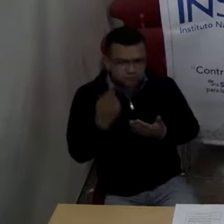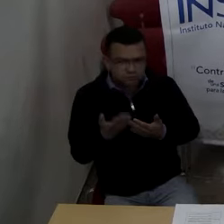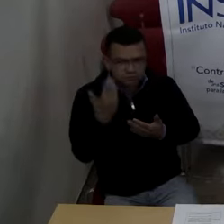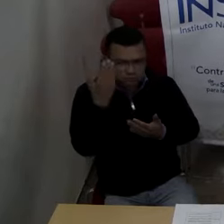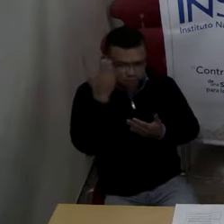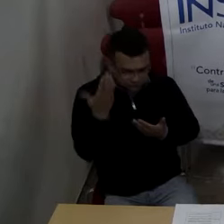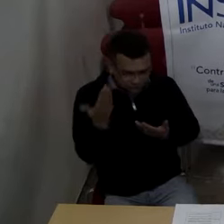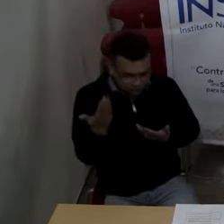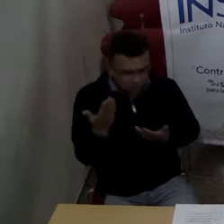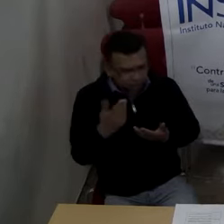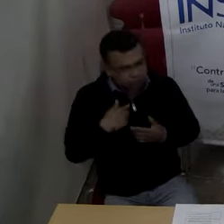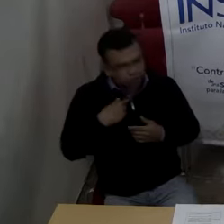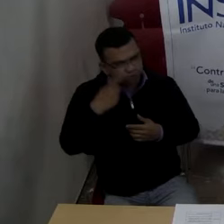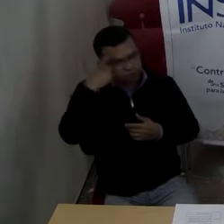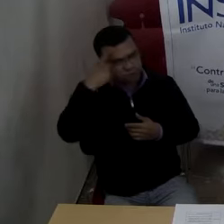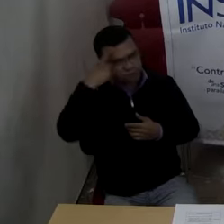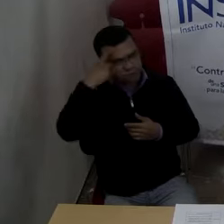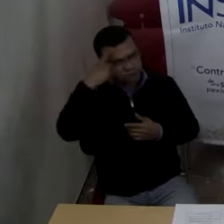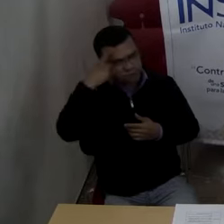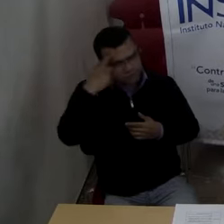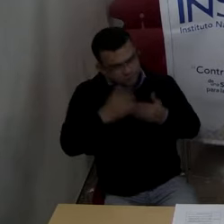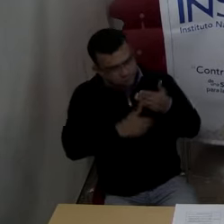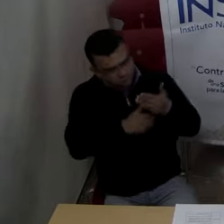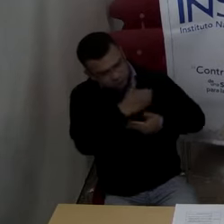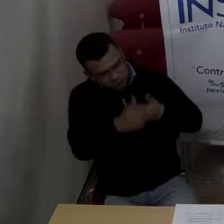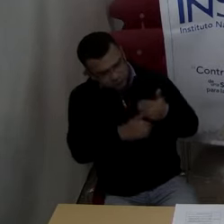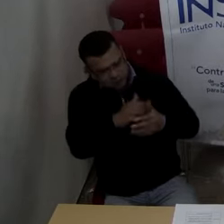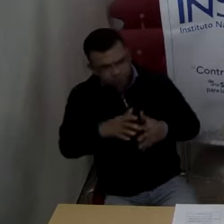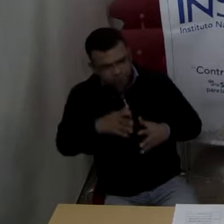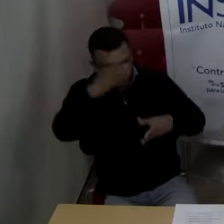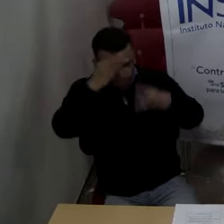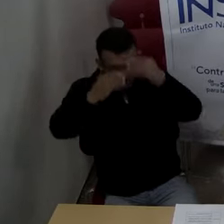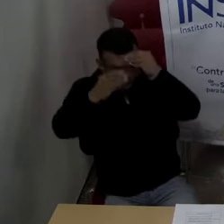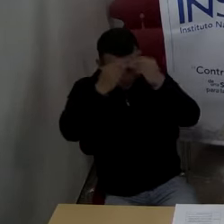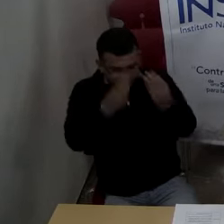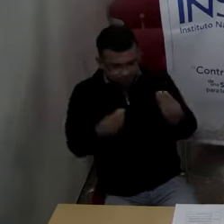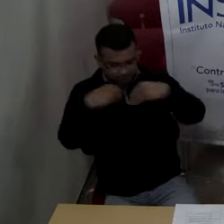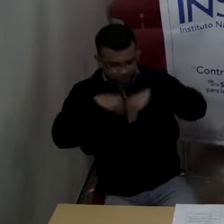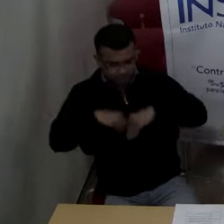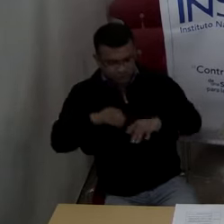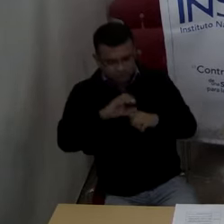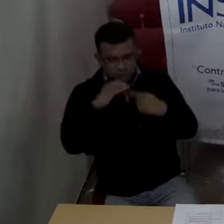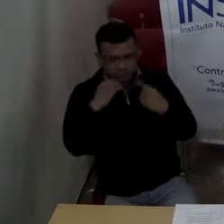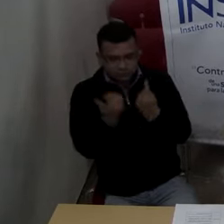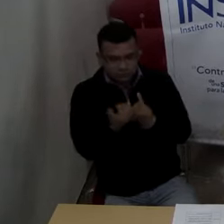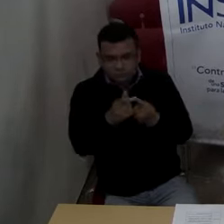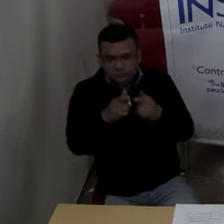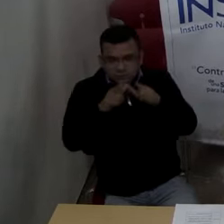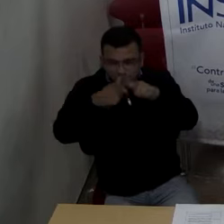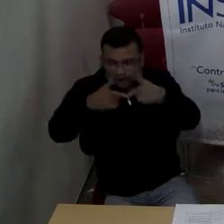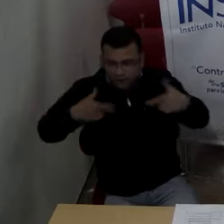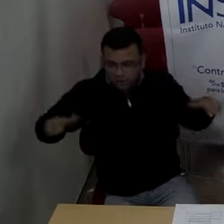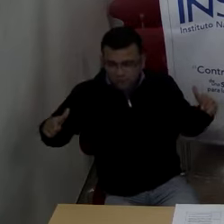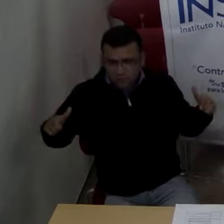busca perfeccionar las expresiones culturales, lingüísticas, socioafectivas y